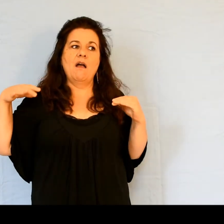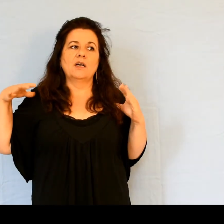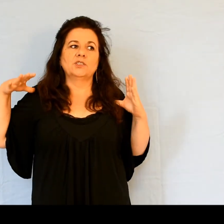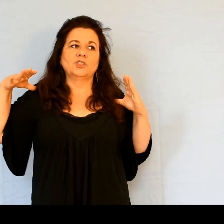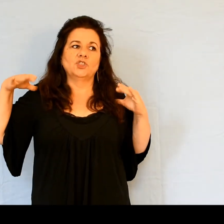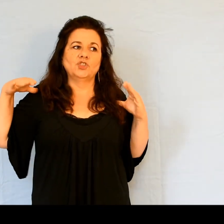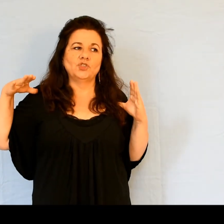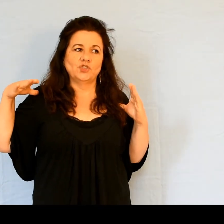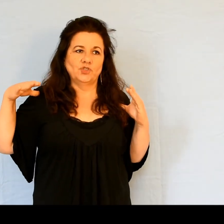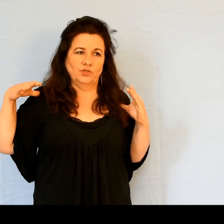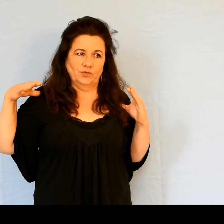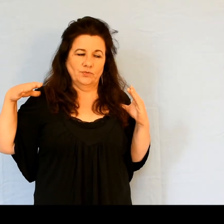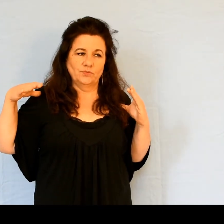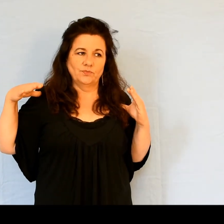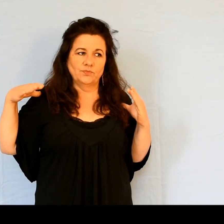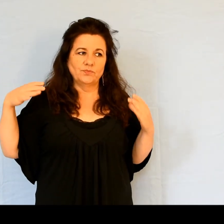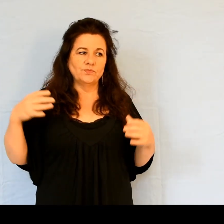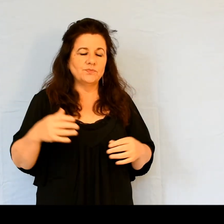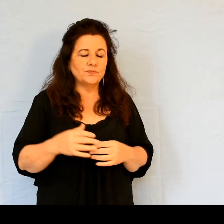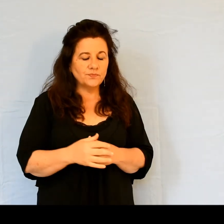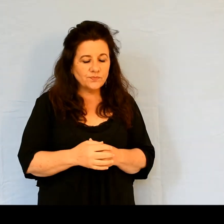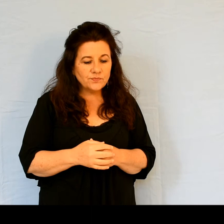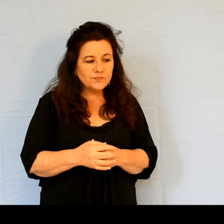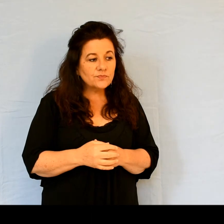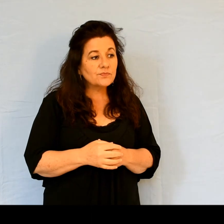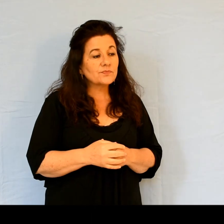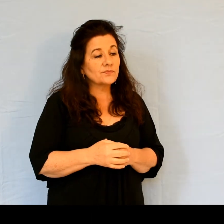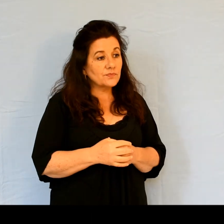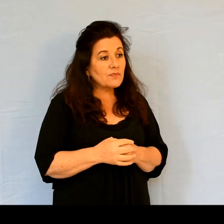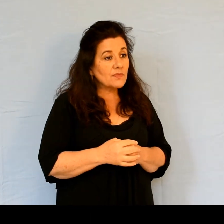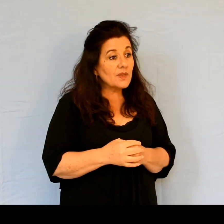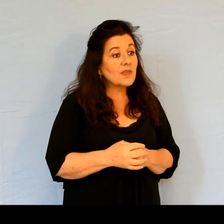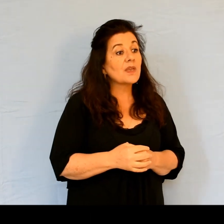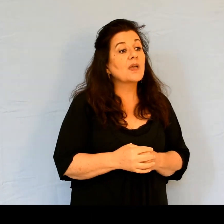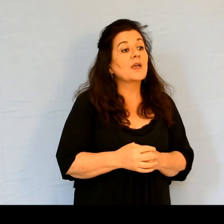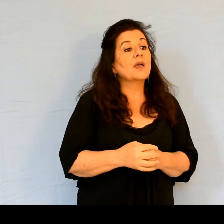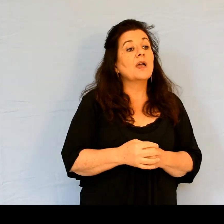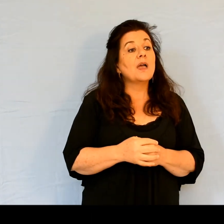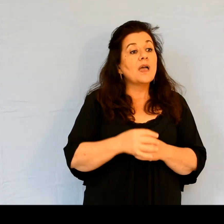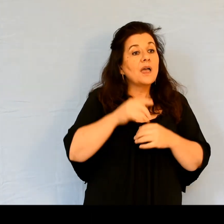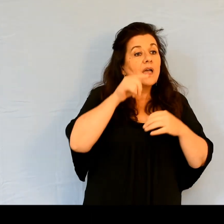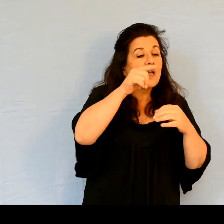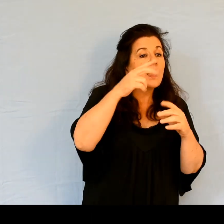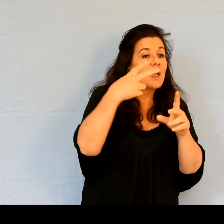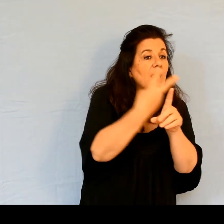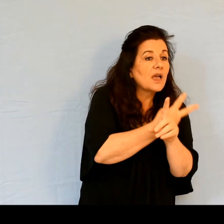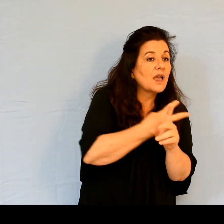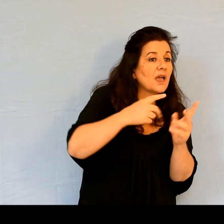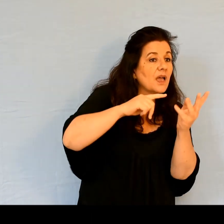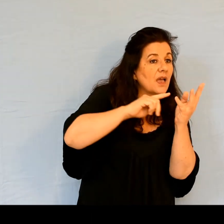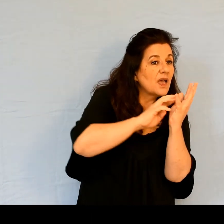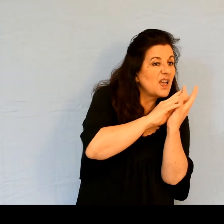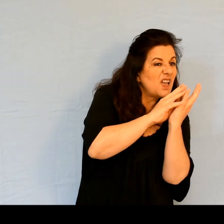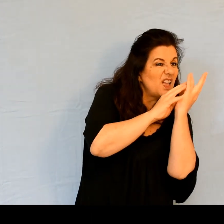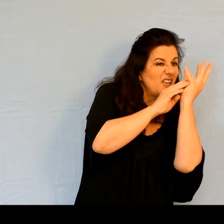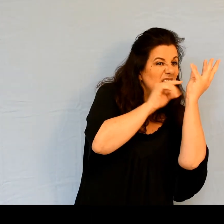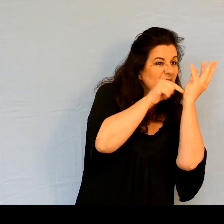De même que l'on enlève l'ivraie pour la jeter au feu.